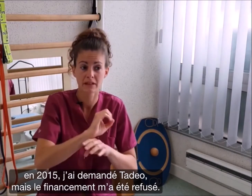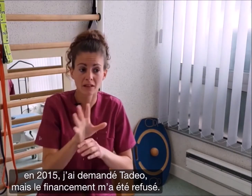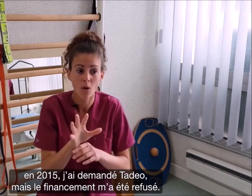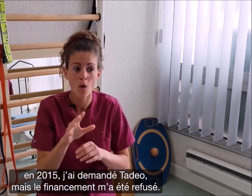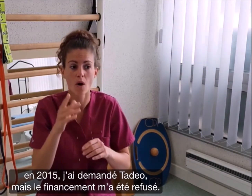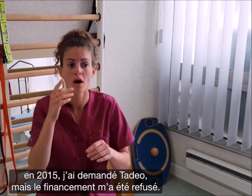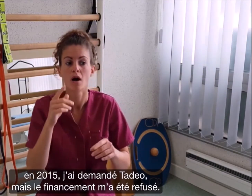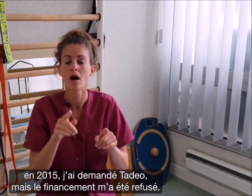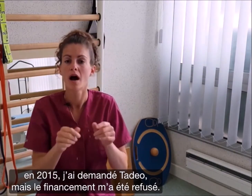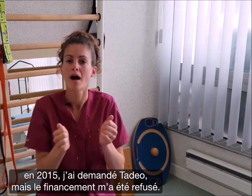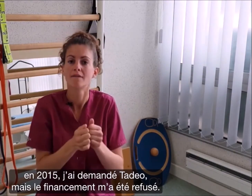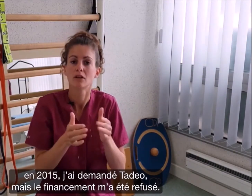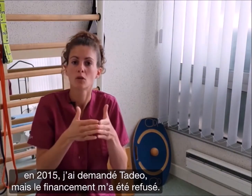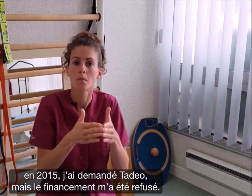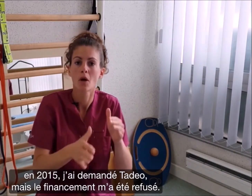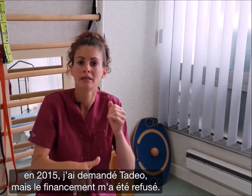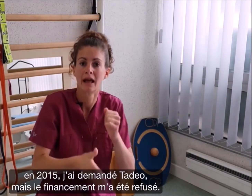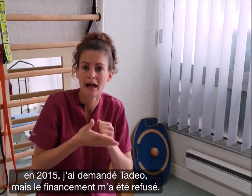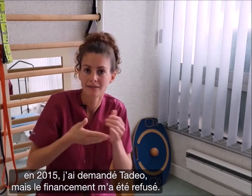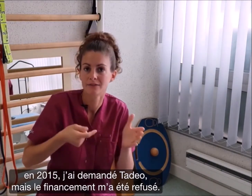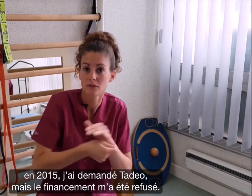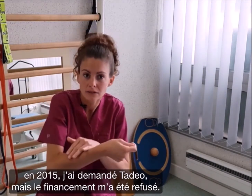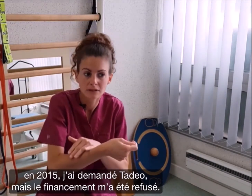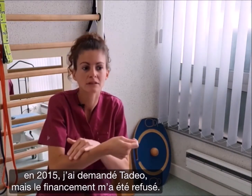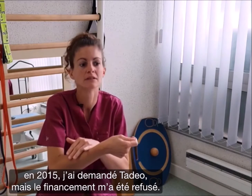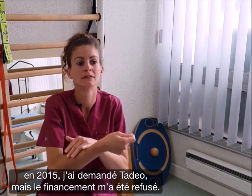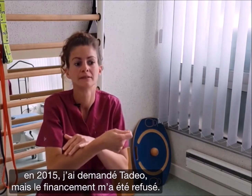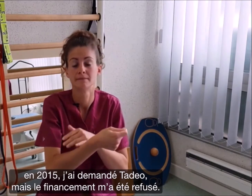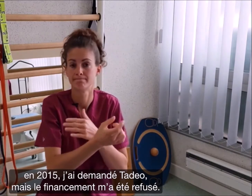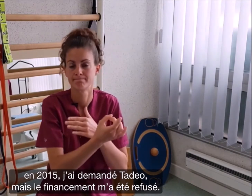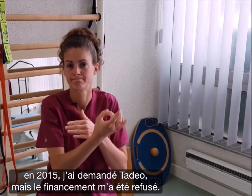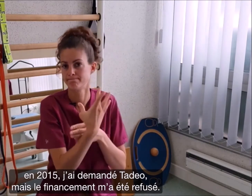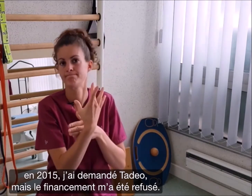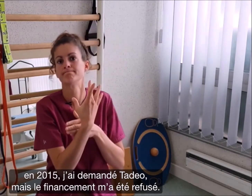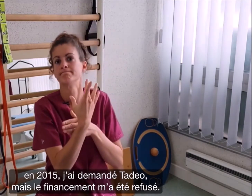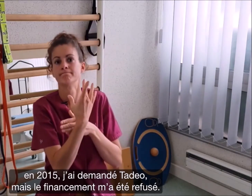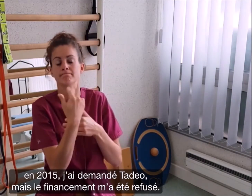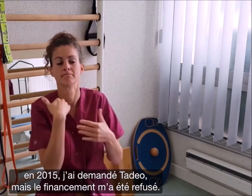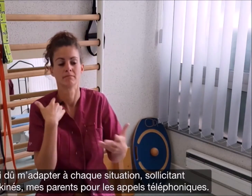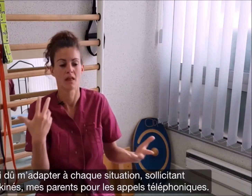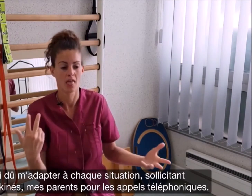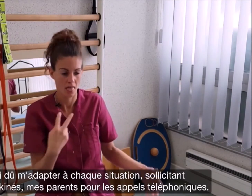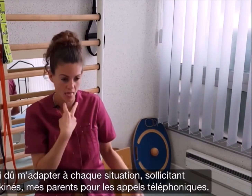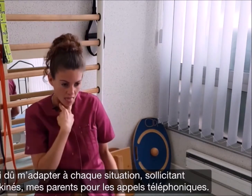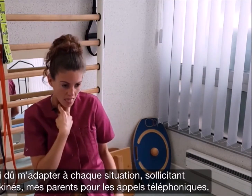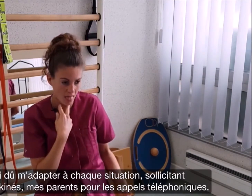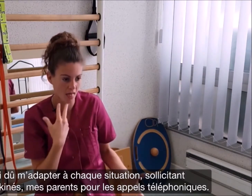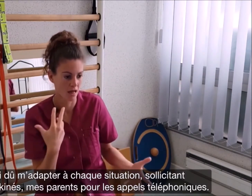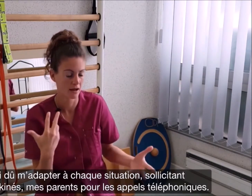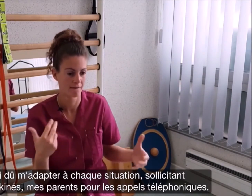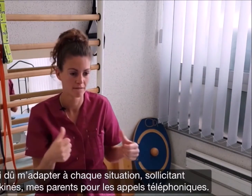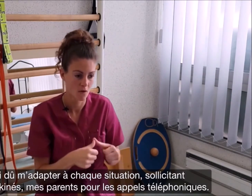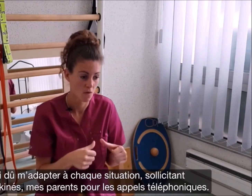Tadeo, mais le financement m'a été refusé. J'ai dû m'adapter à chaque